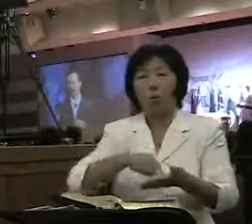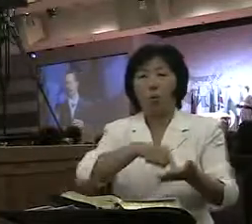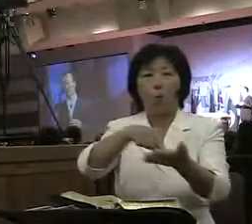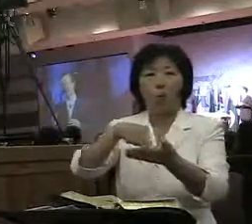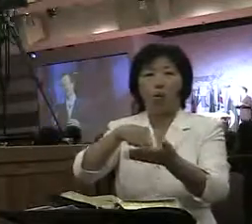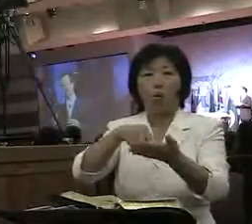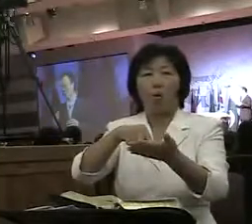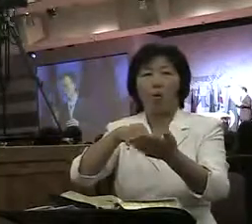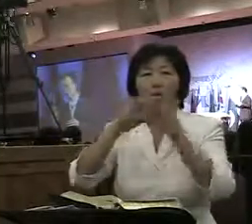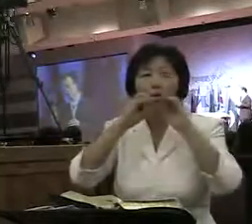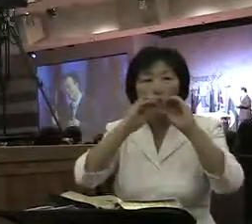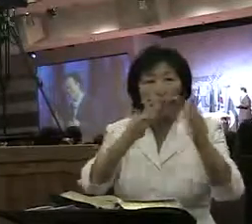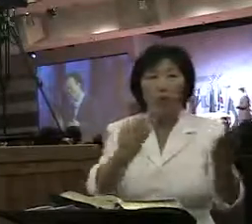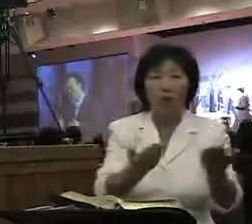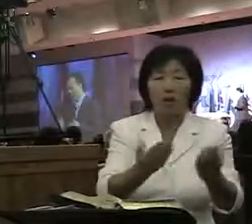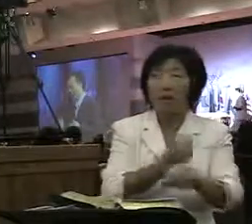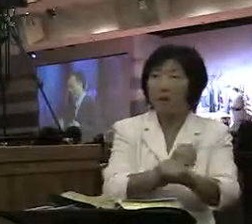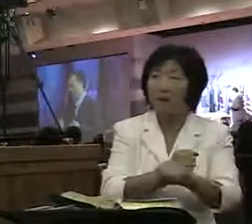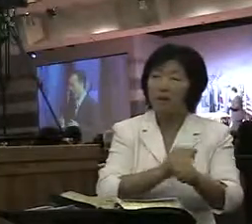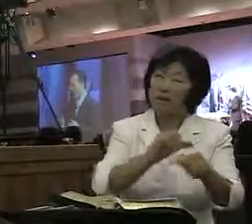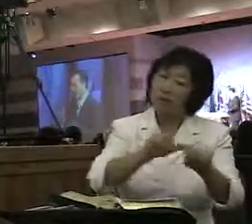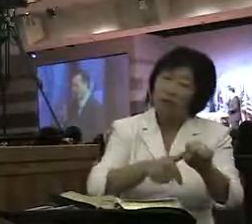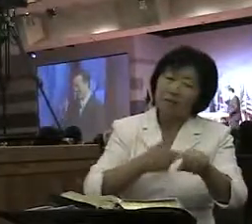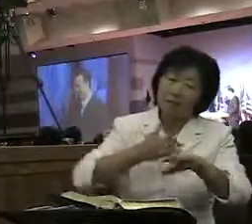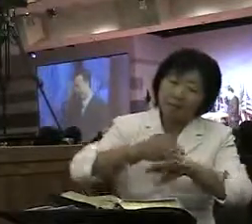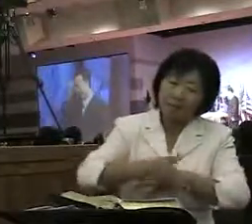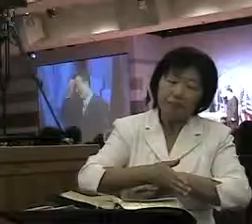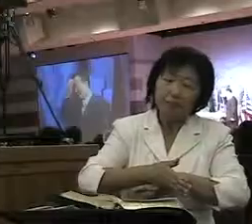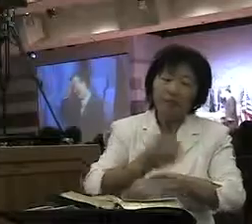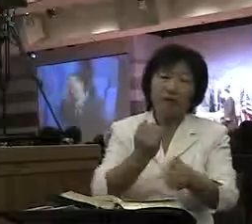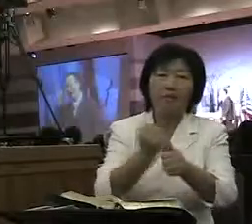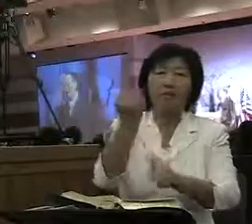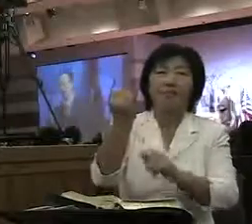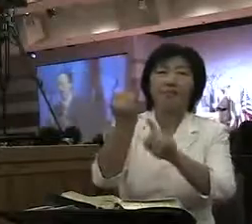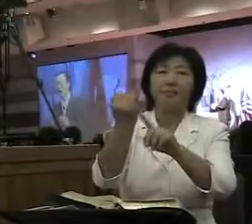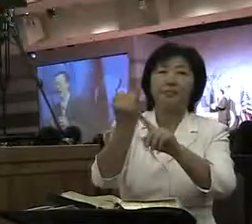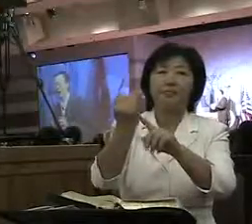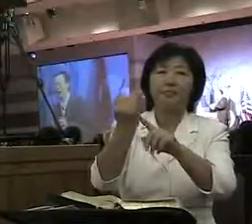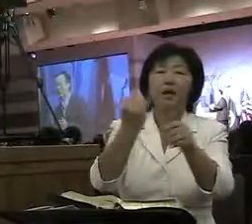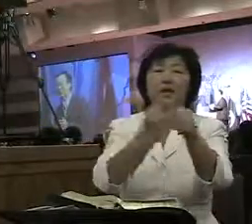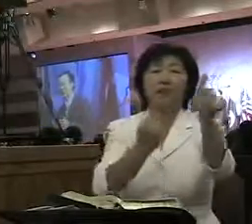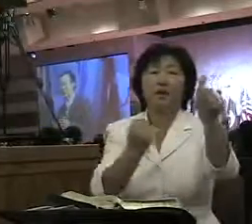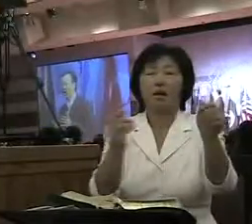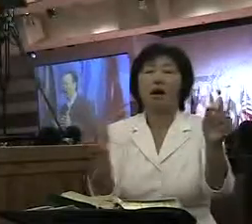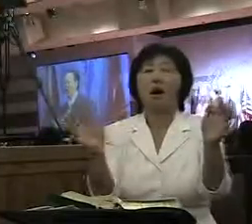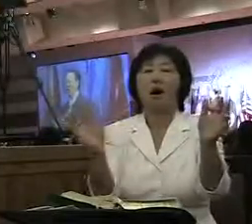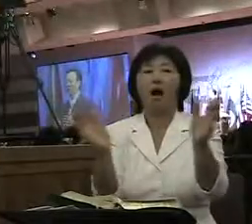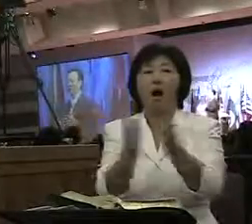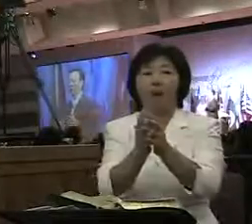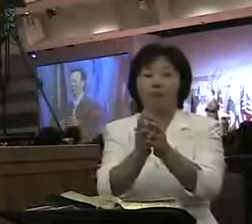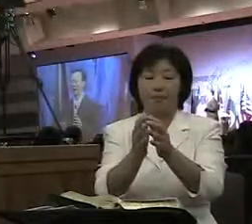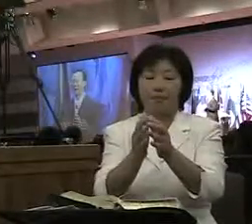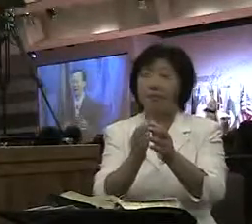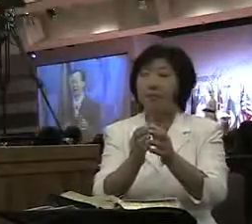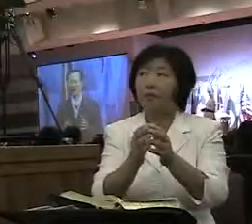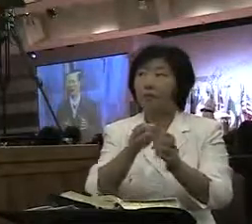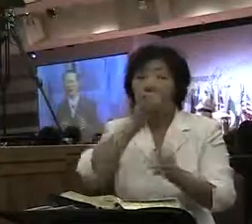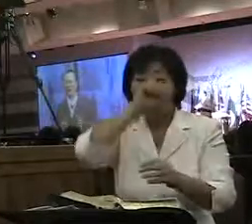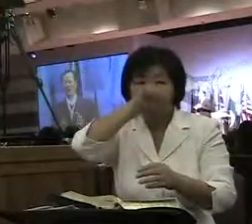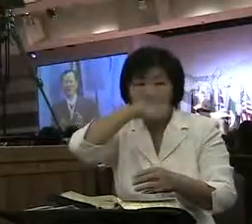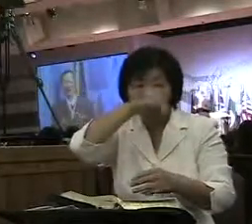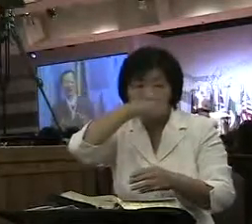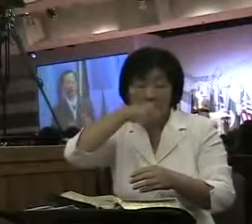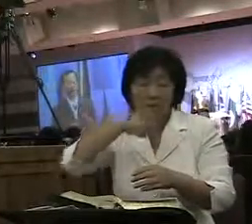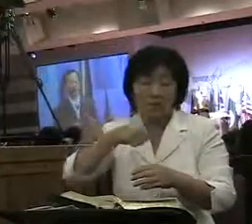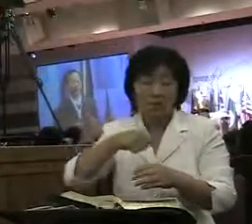시간이 지나 자식들이 얼만큼 컸을 때 그의 아내는 다시 그 남편과 하나가 되어서 아프리카 선교 사역을 위해